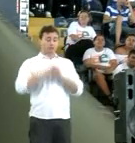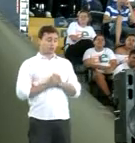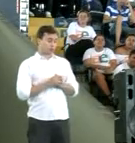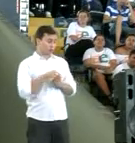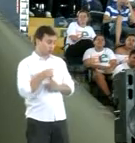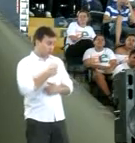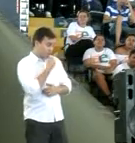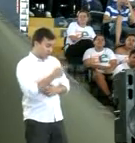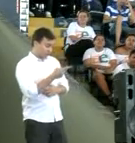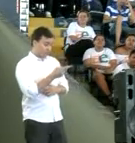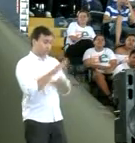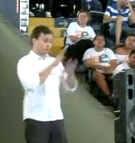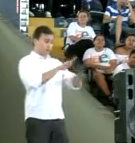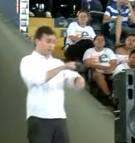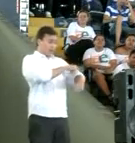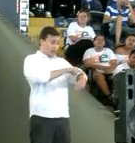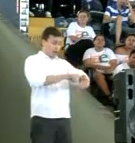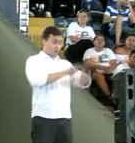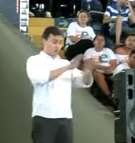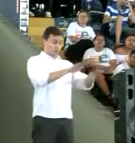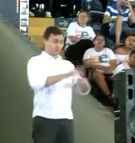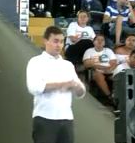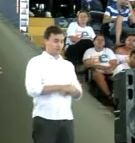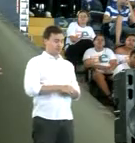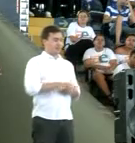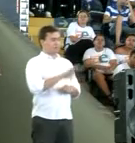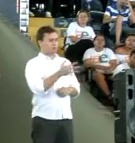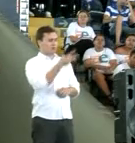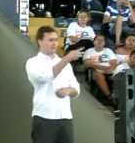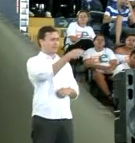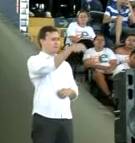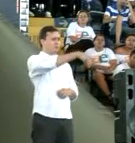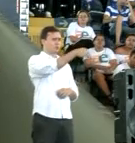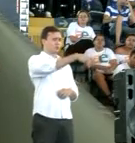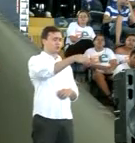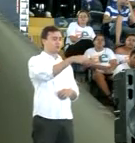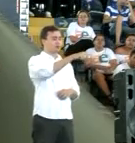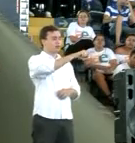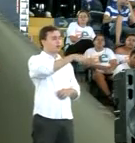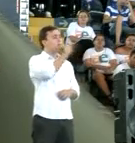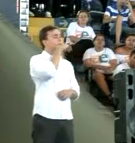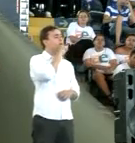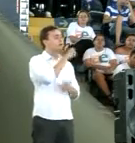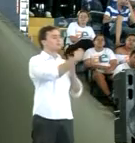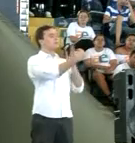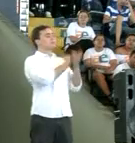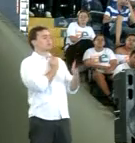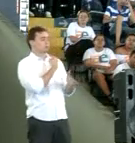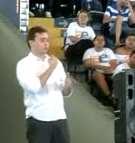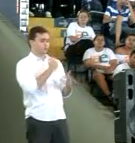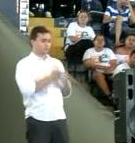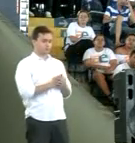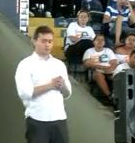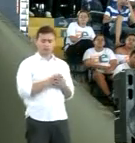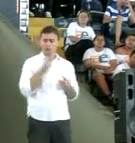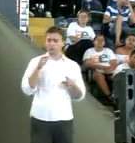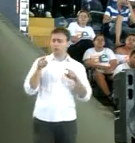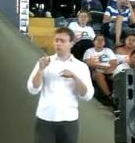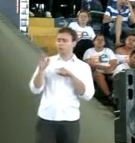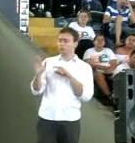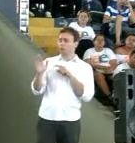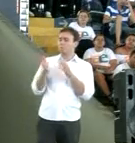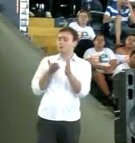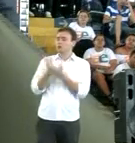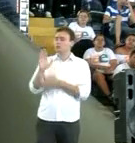calma, pessoal. Aquele momento de felicidade durou uns 3 minutos. Aí meu pai olha e pergunta: mas você passou para